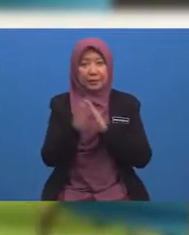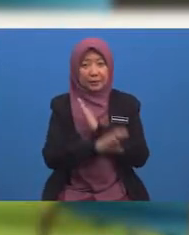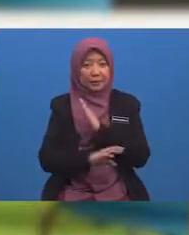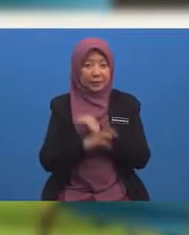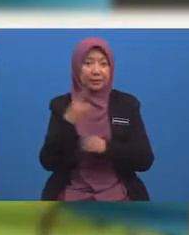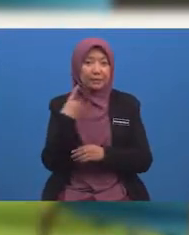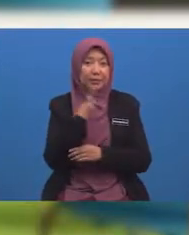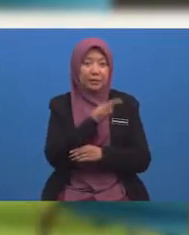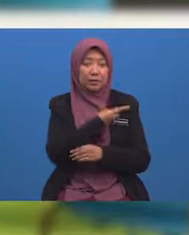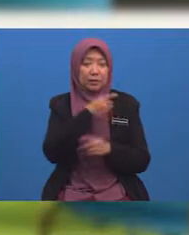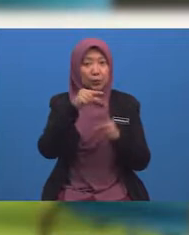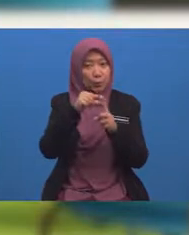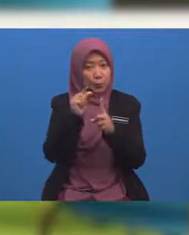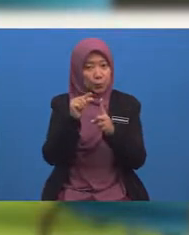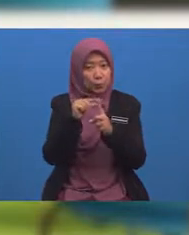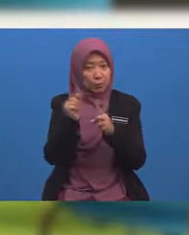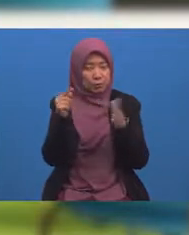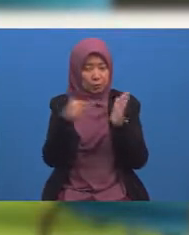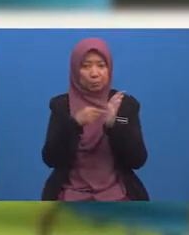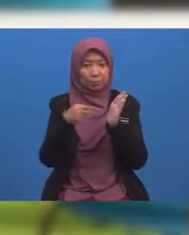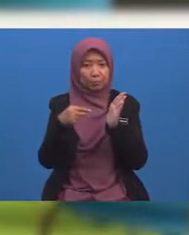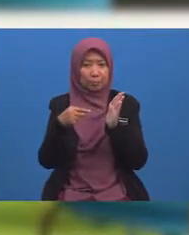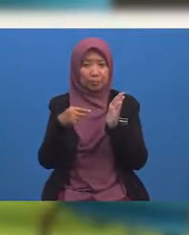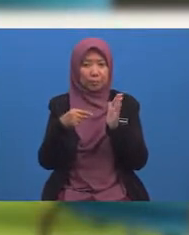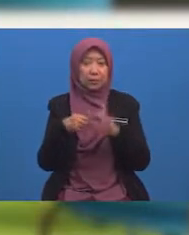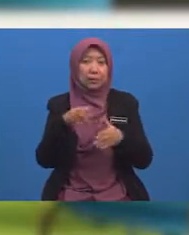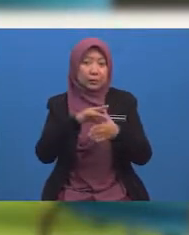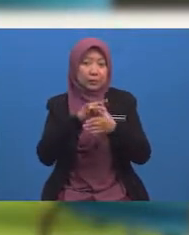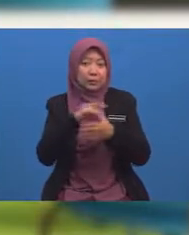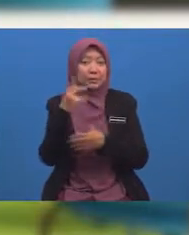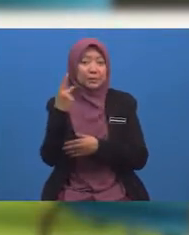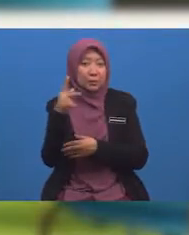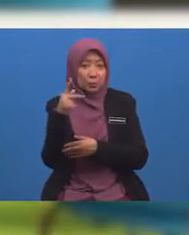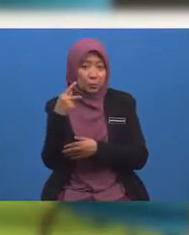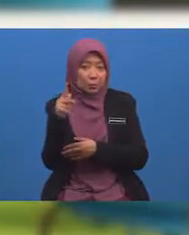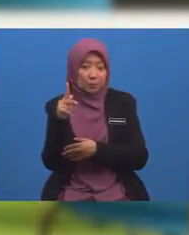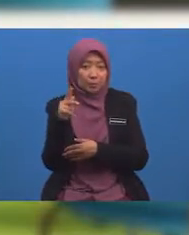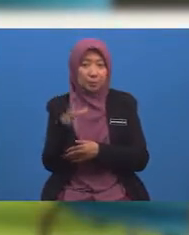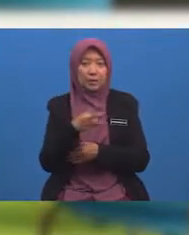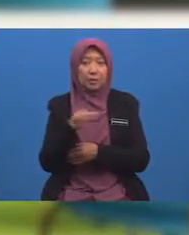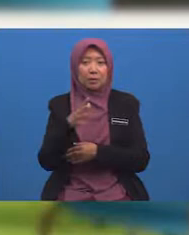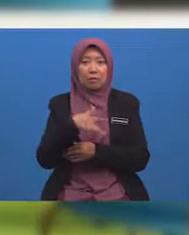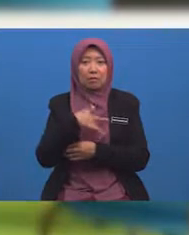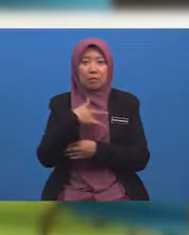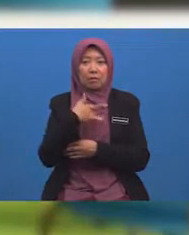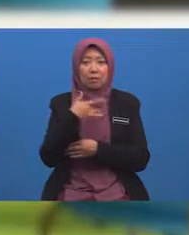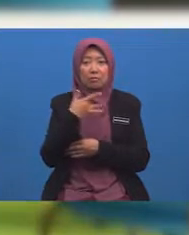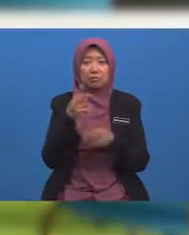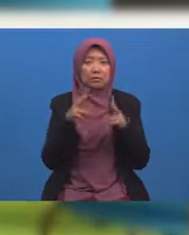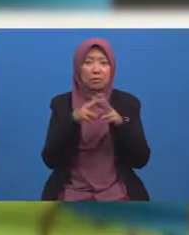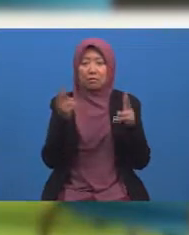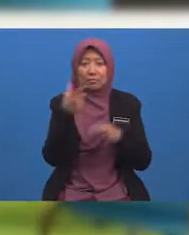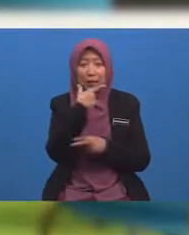Buahnya berduri tajam, isinya kuning dan rasanya amat